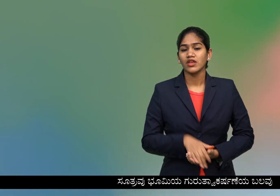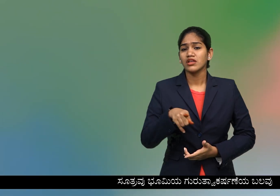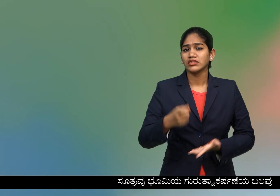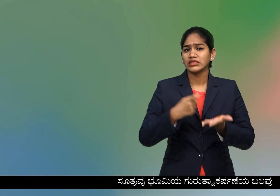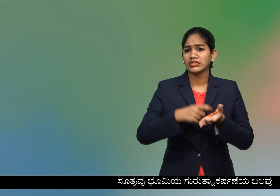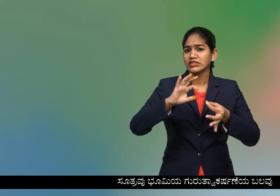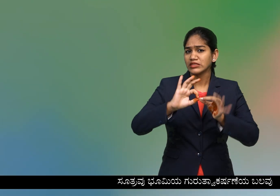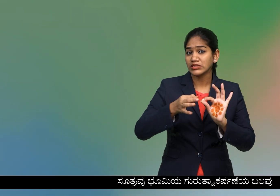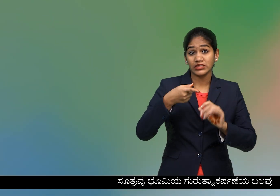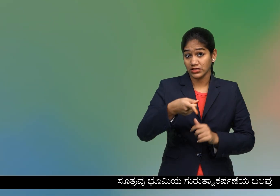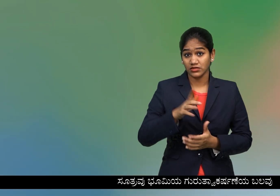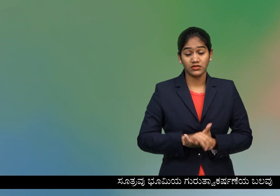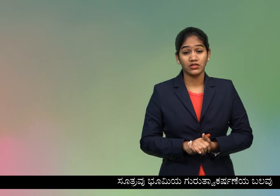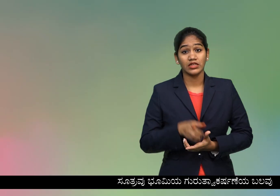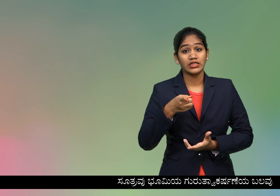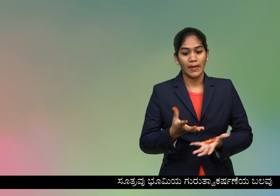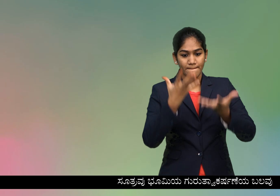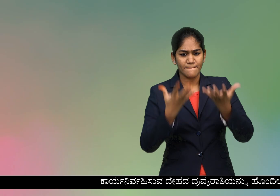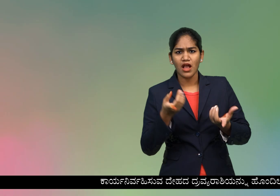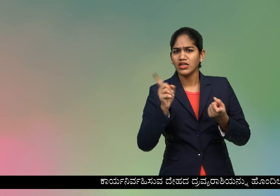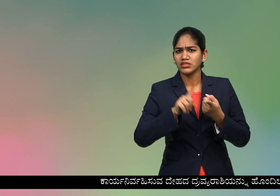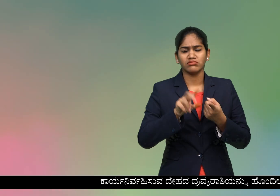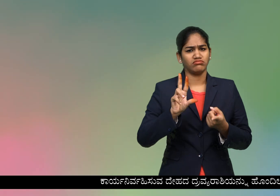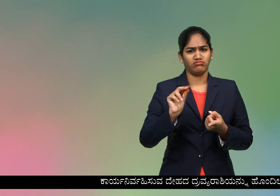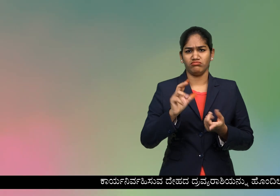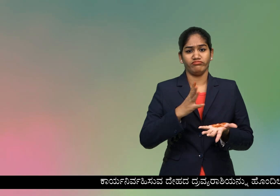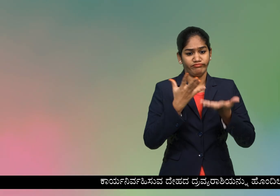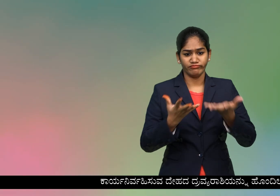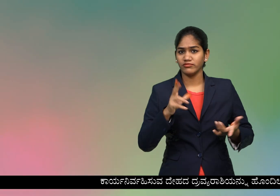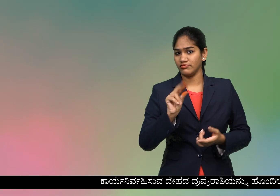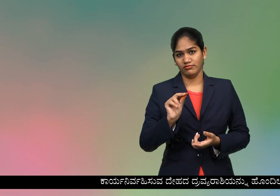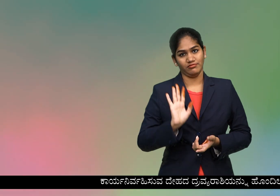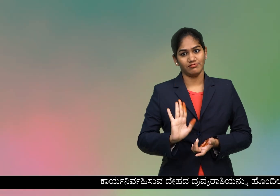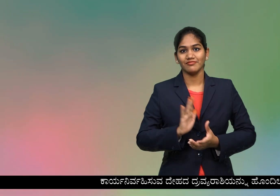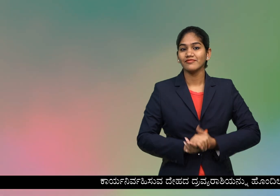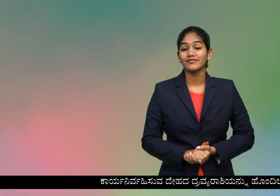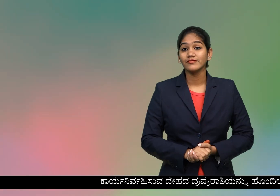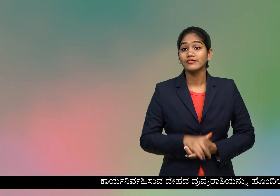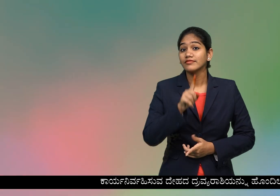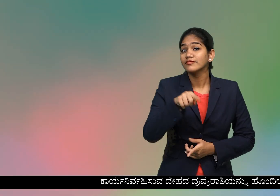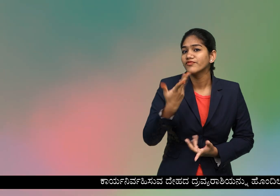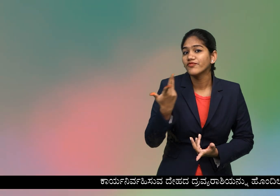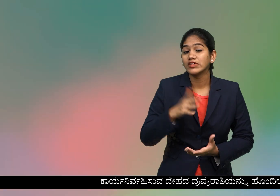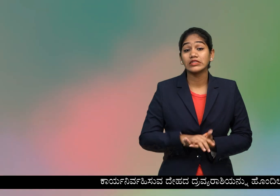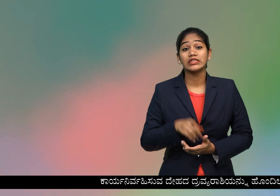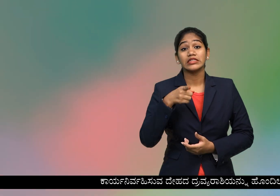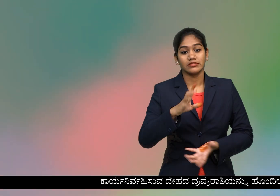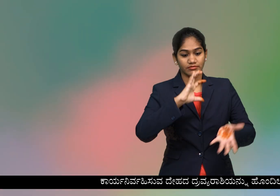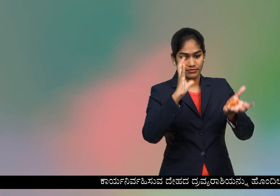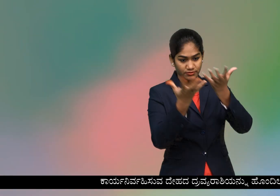ಸೂತ್ರವು ಭೂಮಿಯ ಗುರುತ್ವಾಕರ್ಷಣೆಯ ಬಲವು ಕಾರ್ಯನಿರ್ವಹಿಸುವ ದೇಹದ ದ್ರವ್ಯರಾಶಿಯನ್ನು ಹೊಂದಿಲ್ಲ.